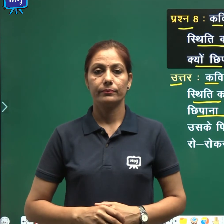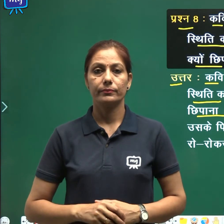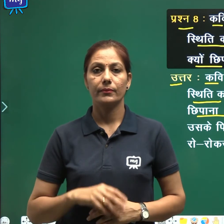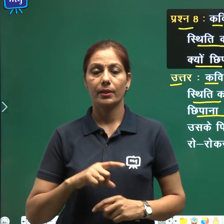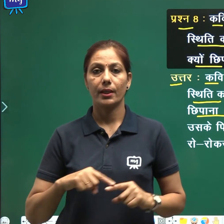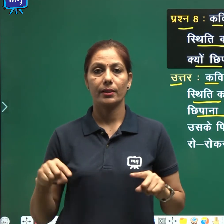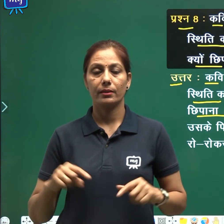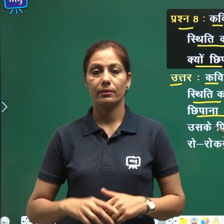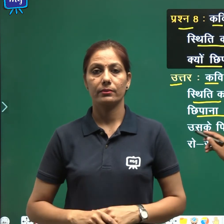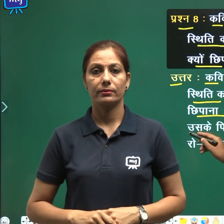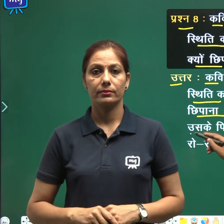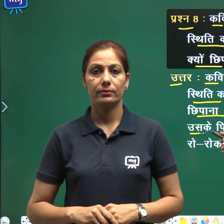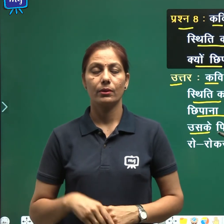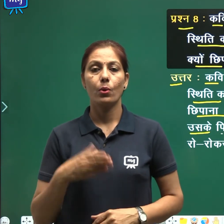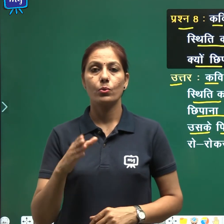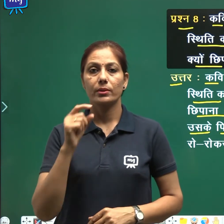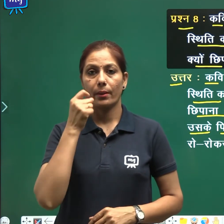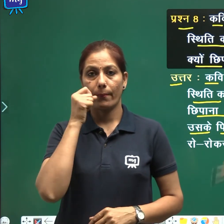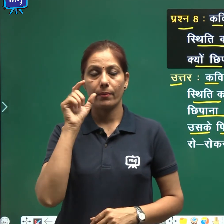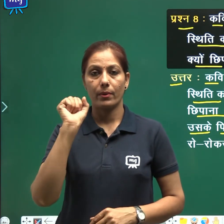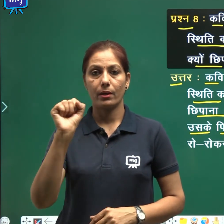ताकि उसके पिता